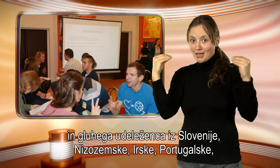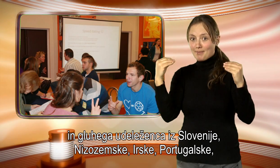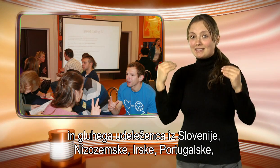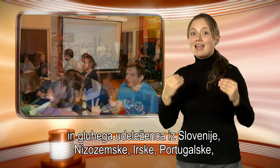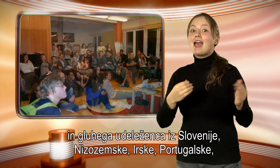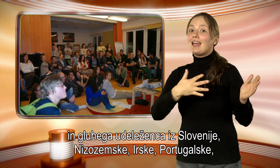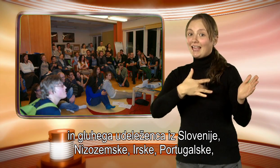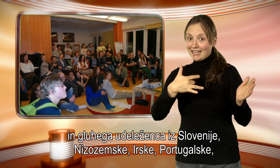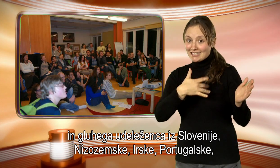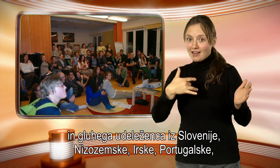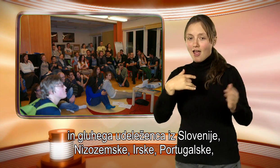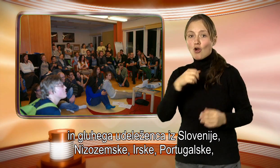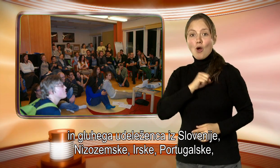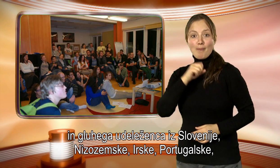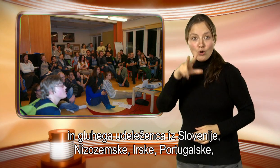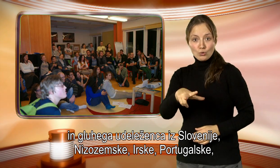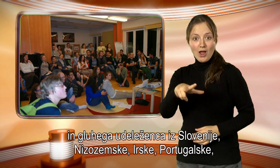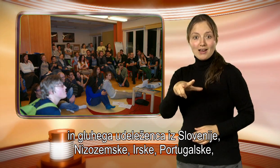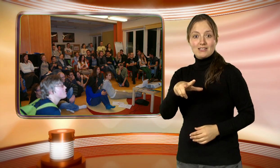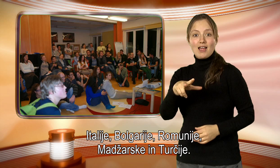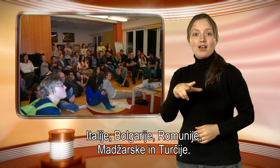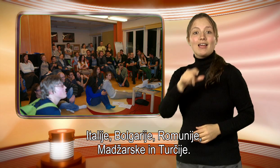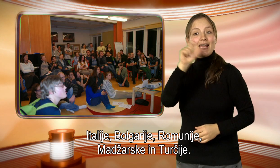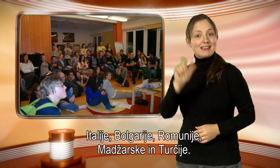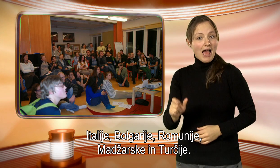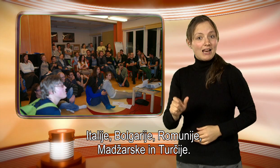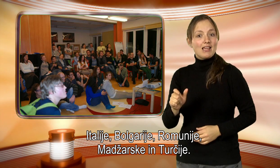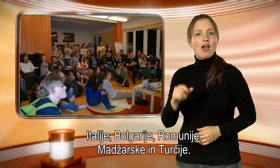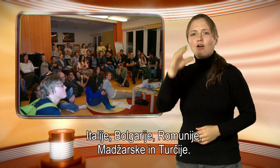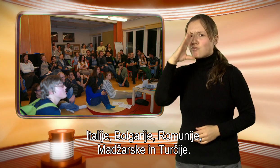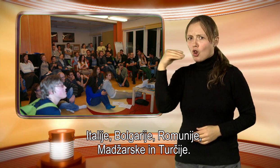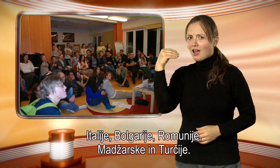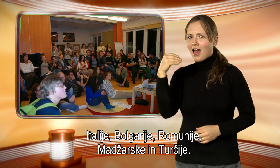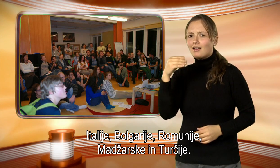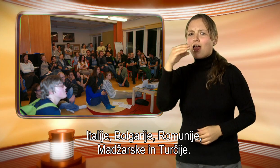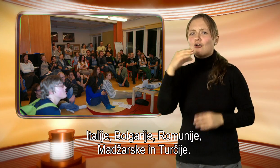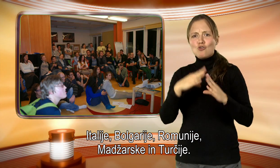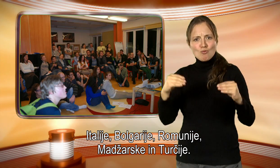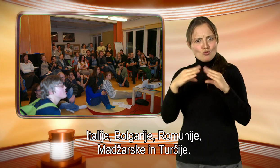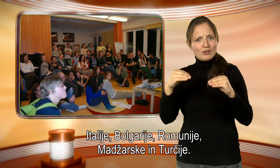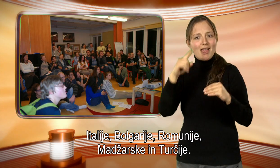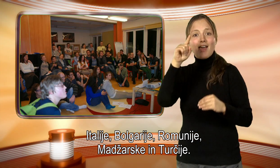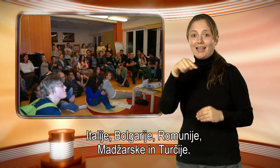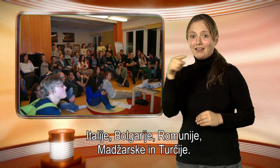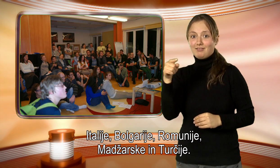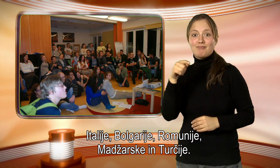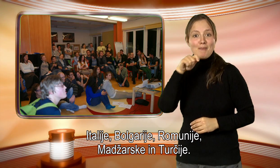Irske, Portugalske, Italije, Bolgarije, Romunije, Madžarske in